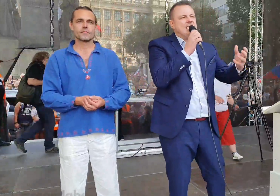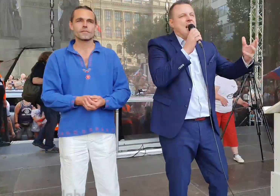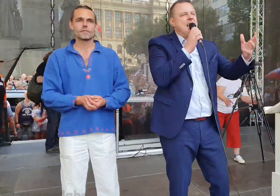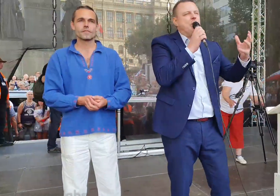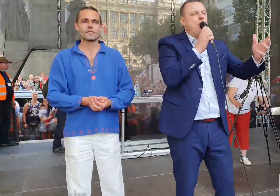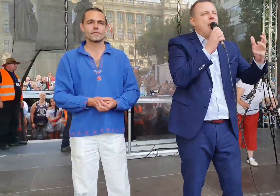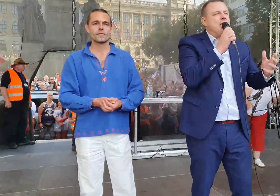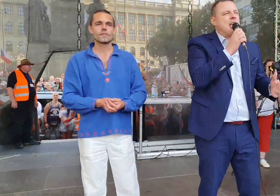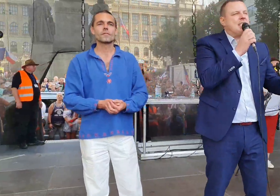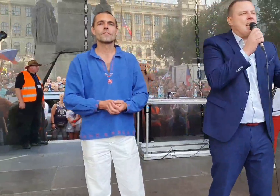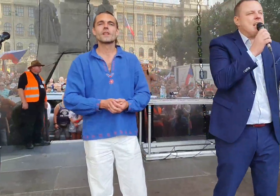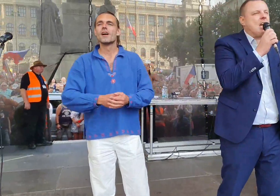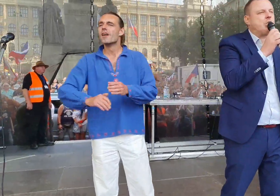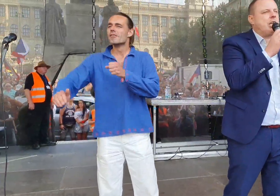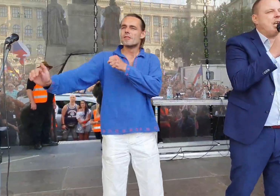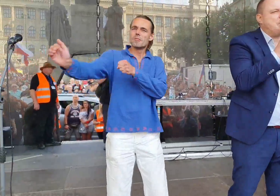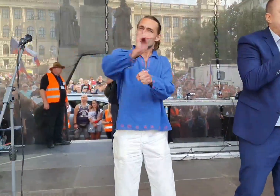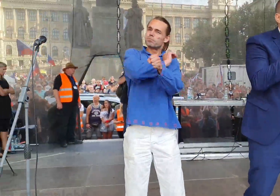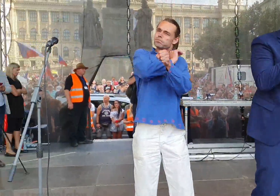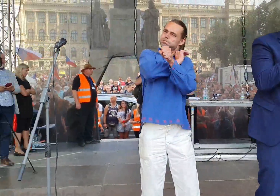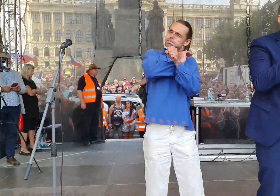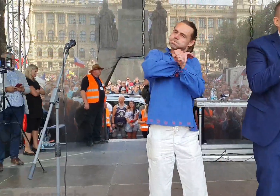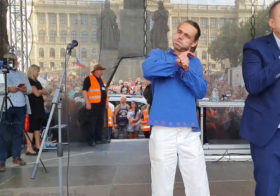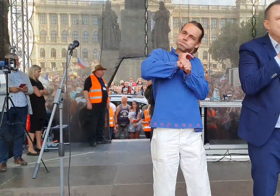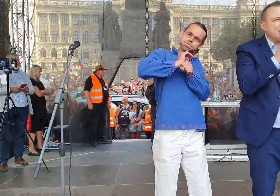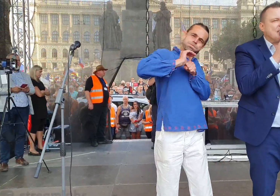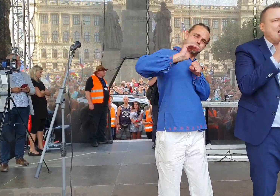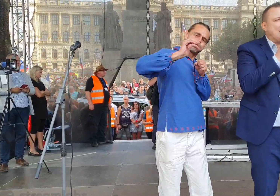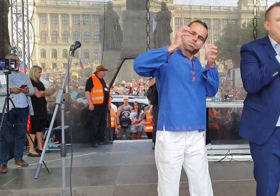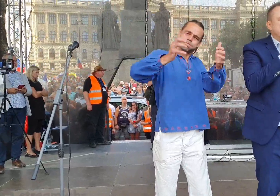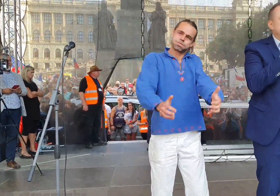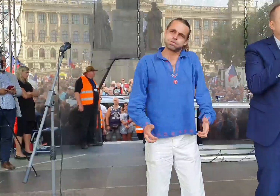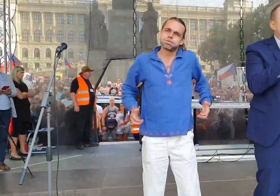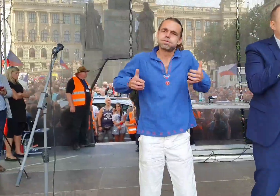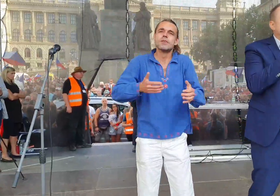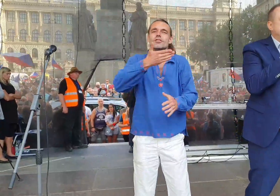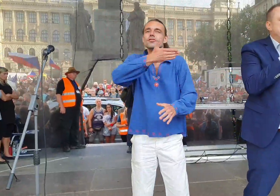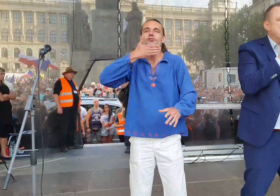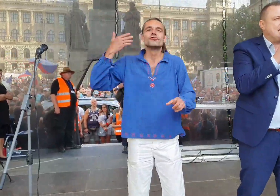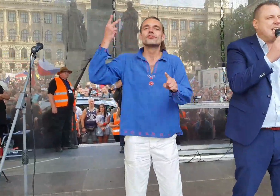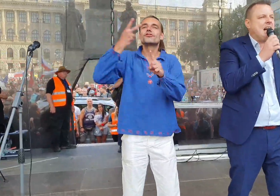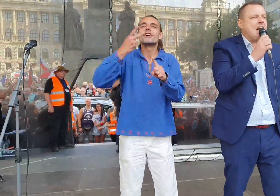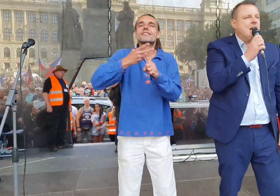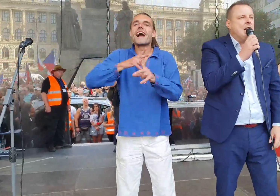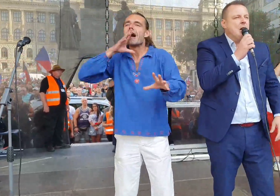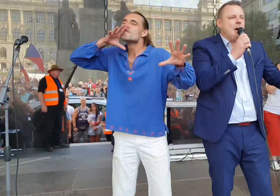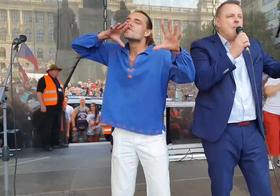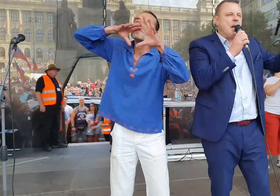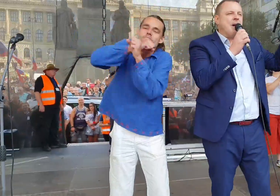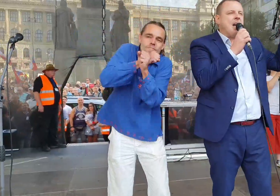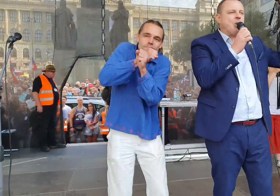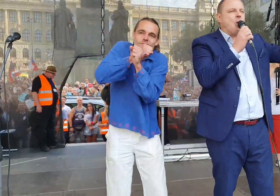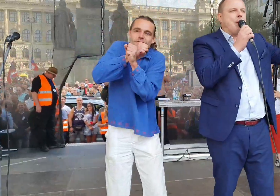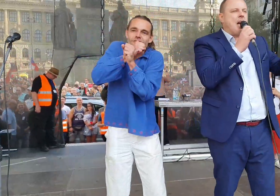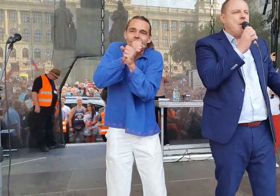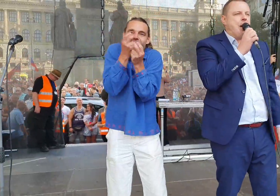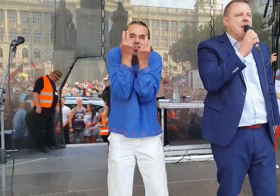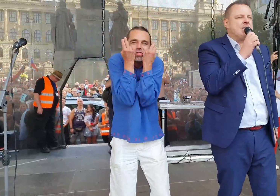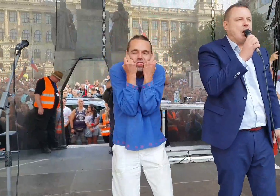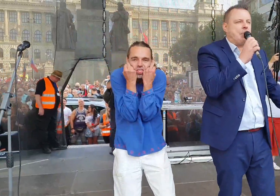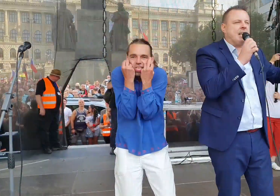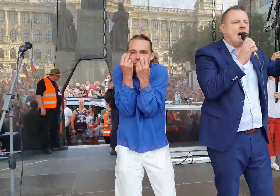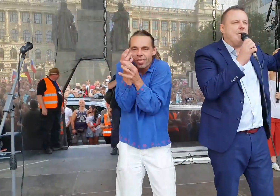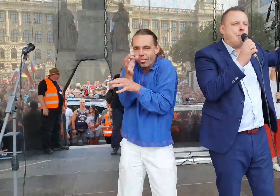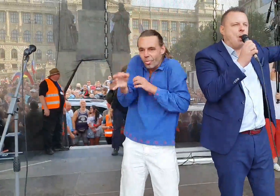Je nás tady tolik, že se nás začínají bát. Česká televize o tom vůbec nevysílá. Primátor Prahy,